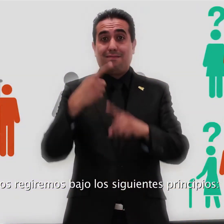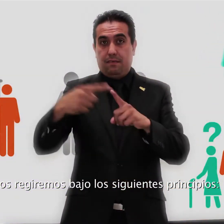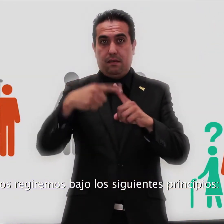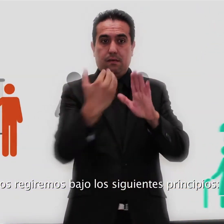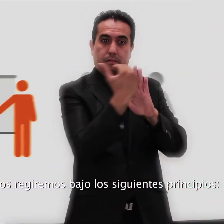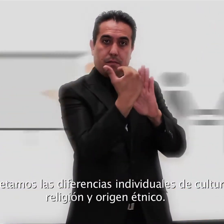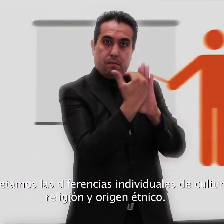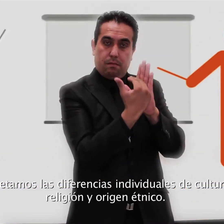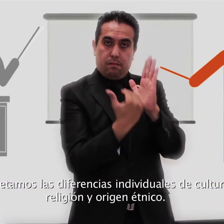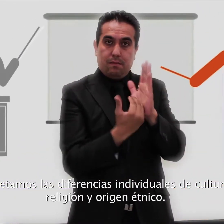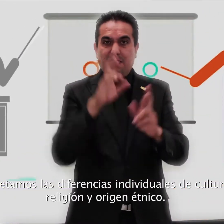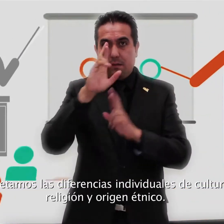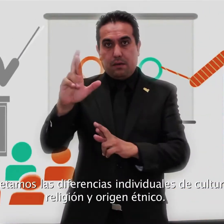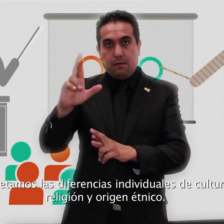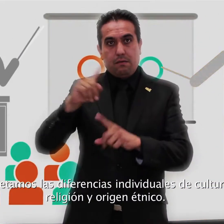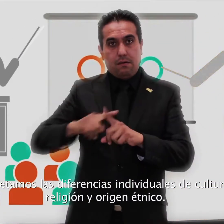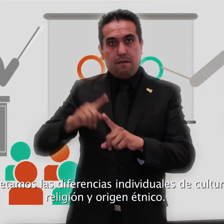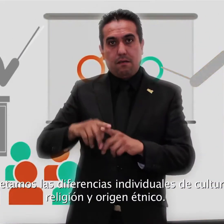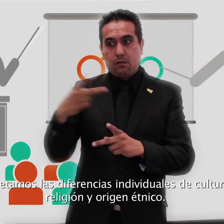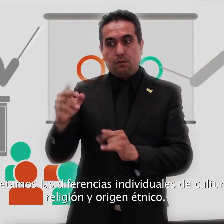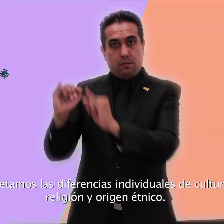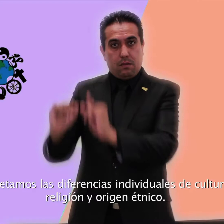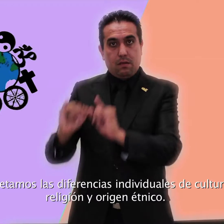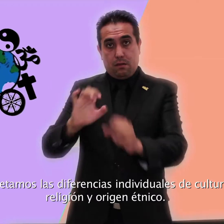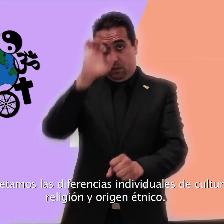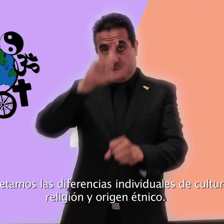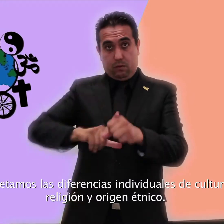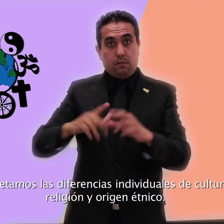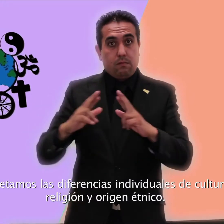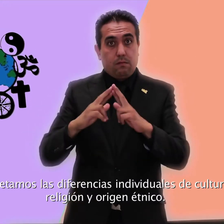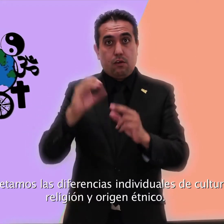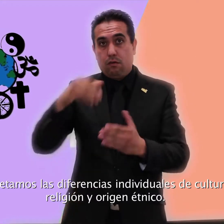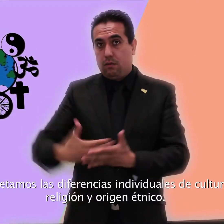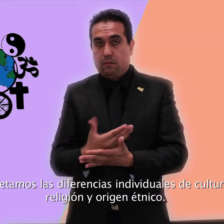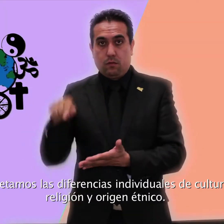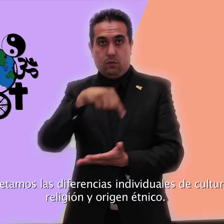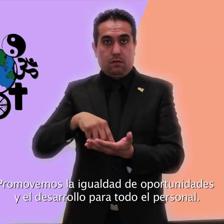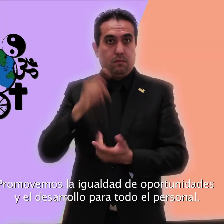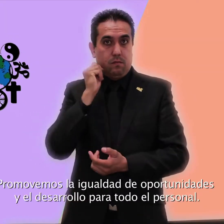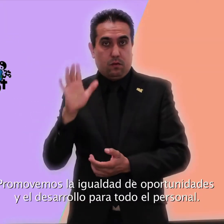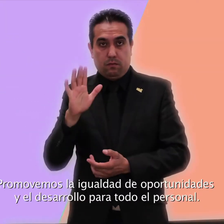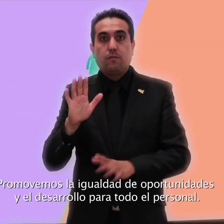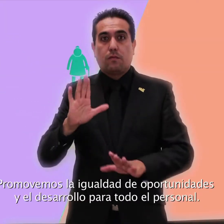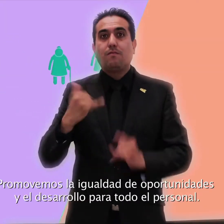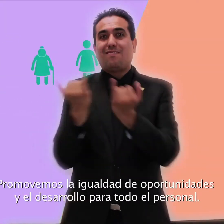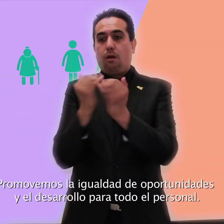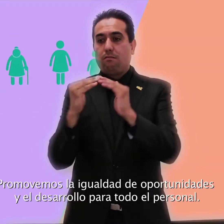principios. Respetamos las diferencias individuales de cultura, religión y origen étnico. Promovemos la igualdad de oportunidades y